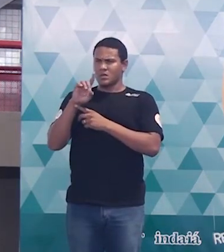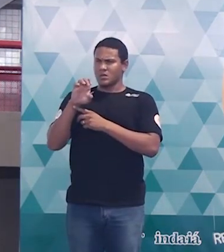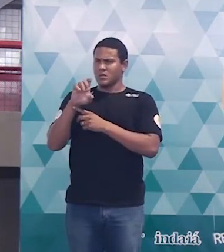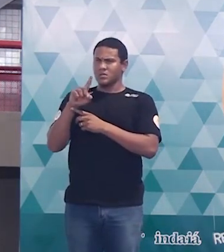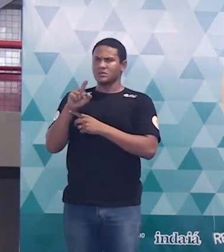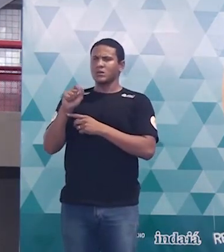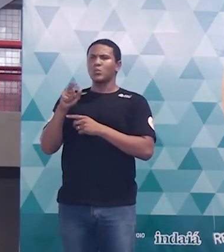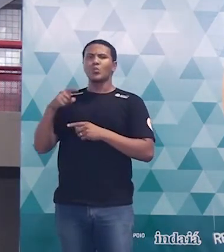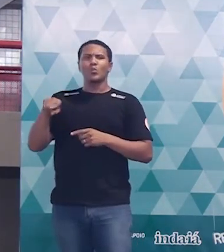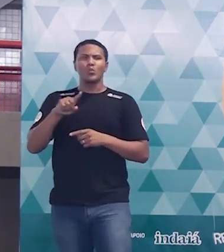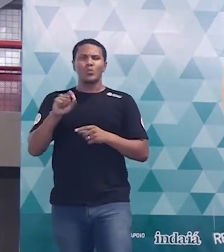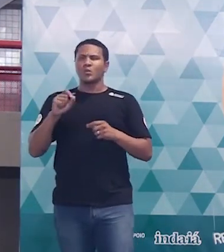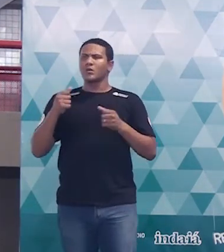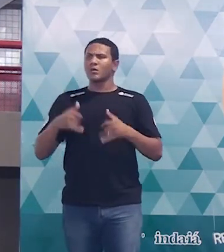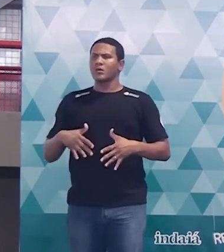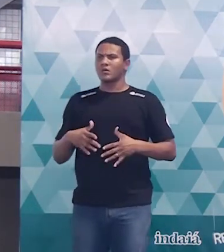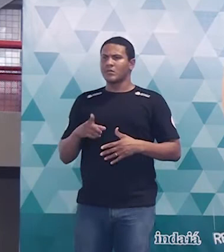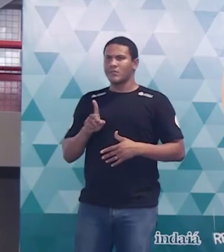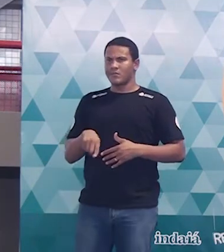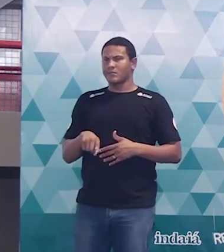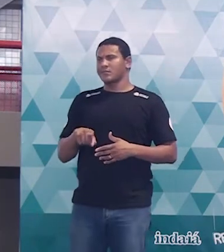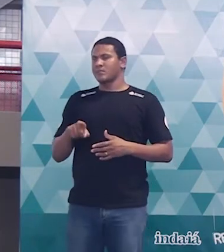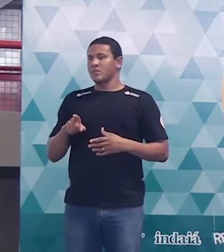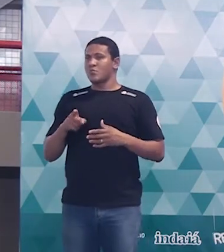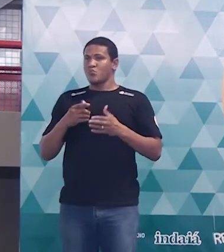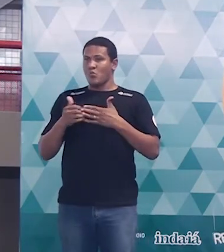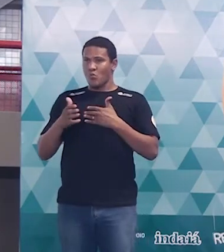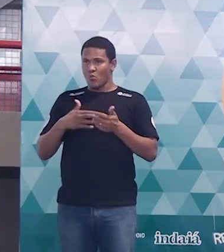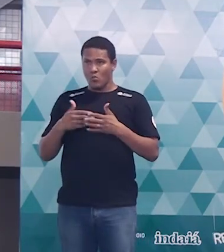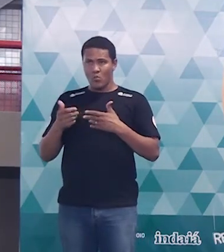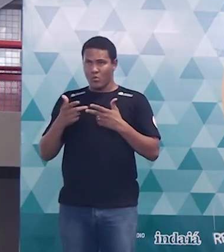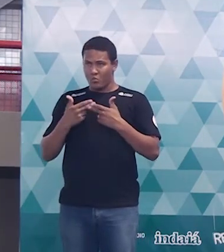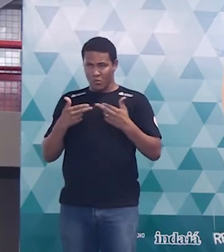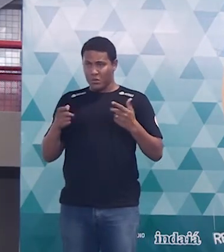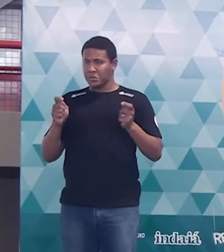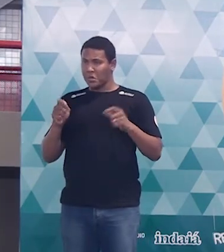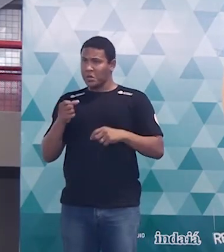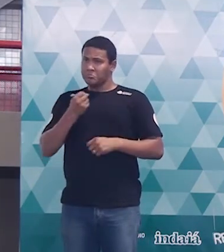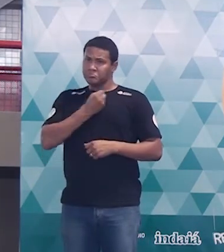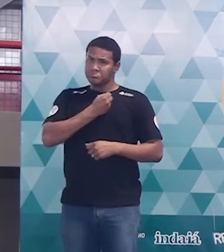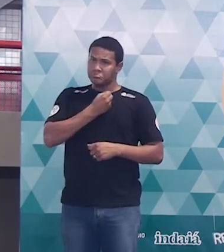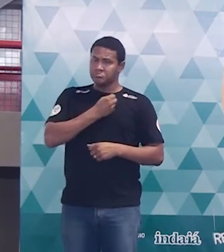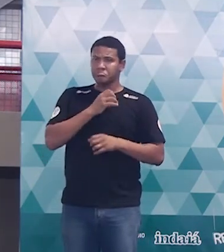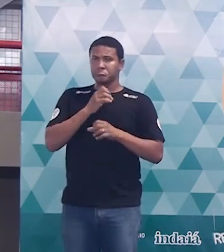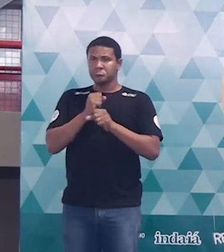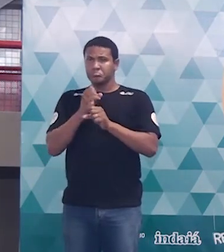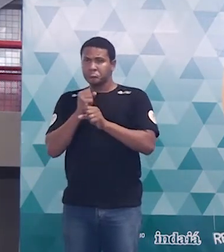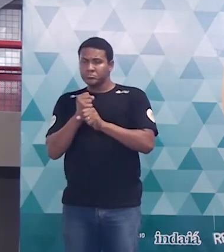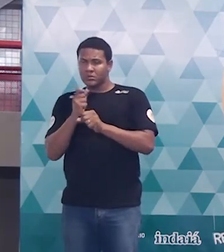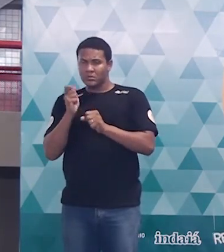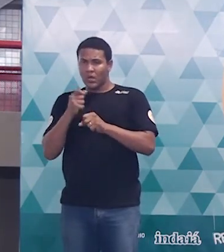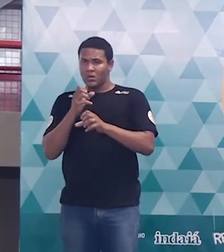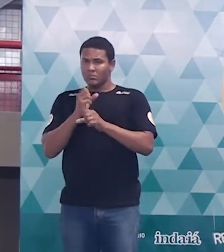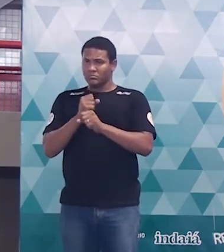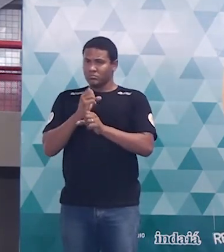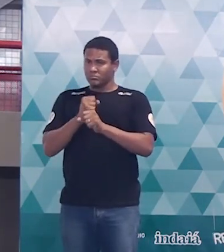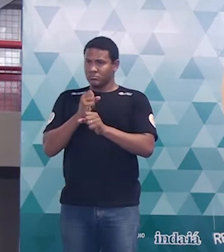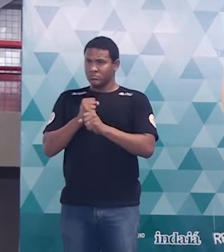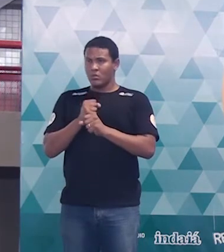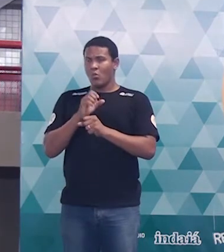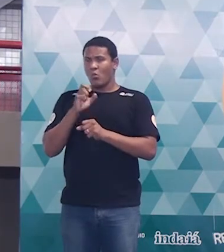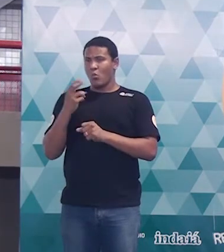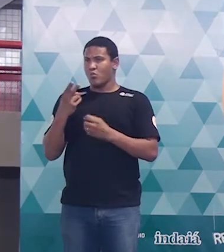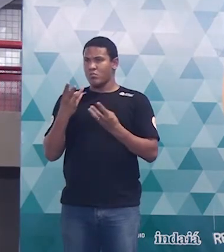é grandeza, galera? É tudo aquilo que você pode medir, é tudo aquilo que você pode